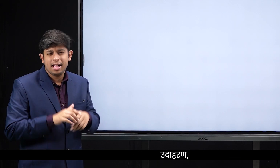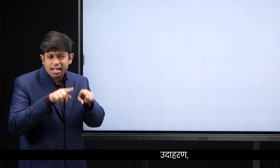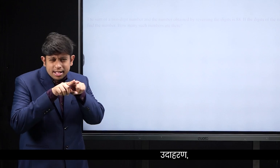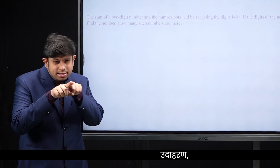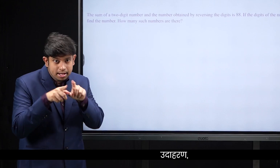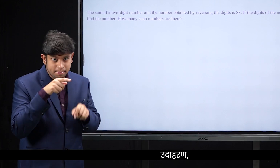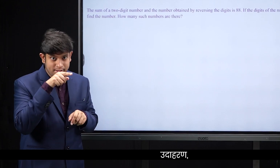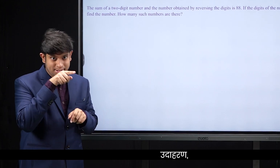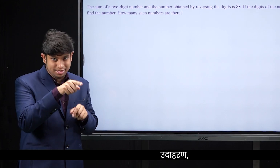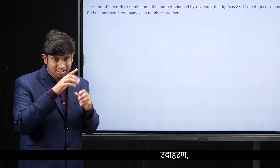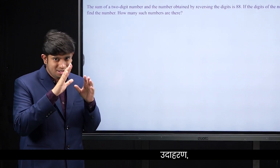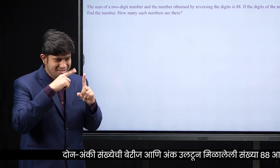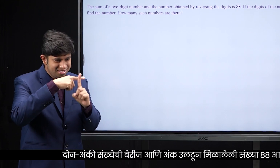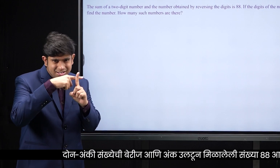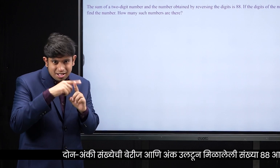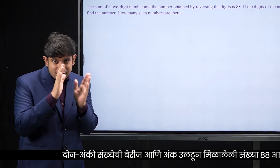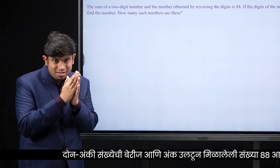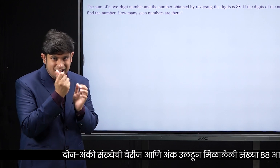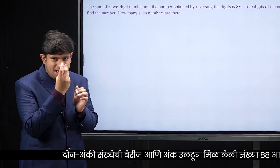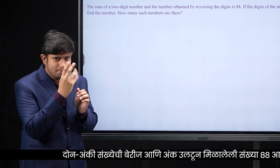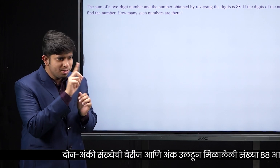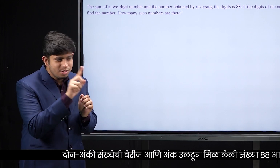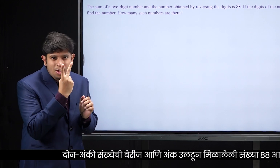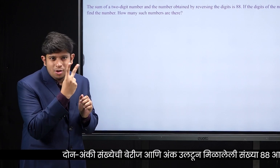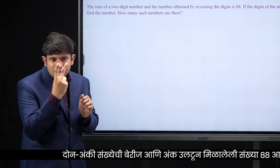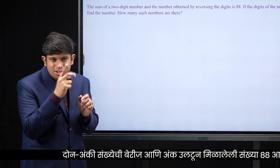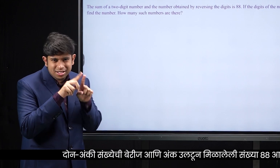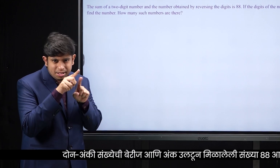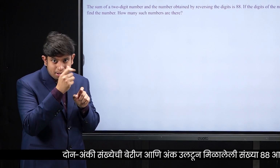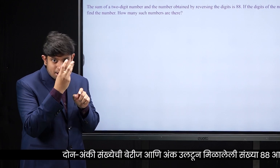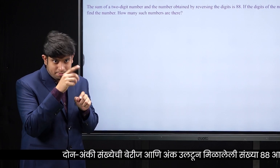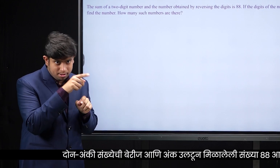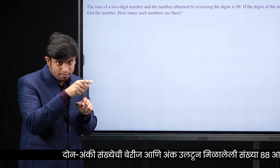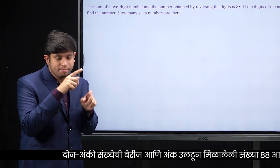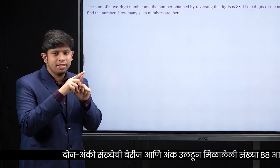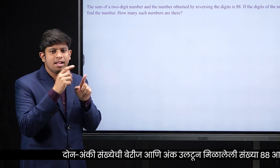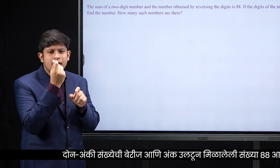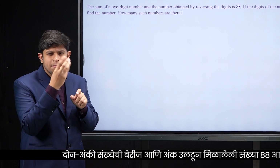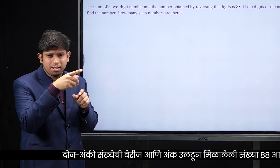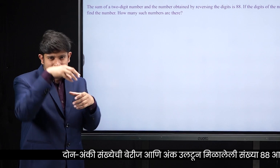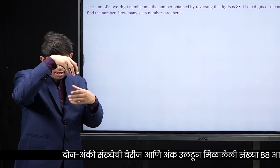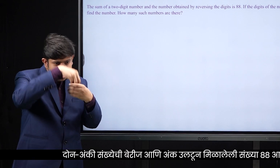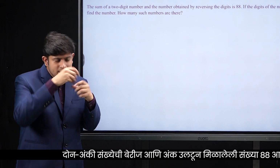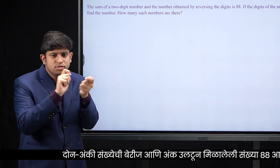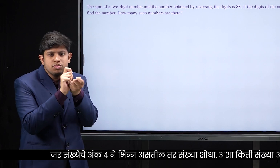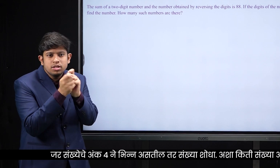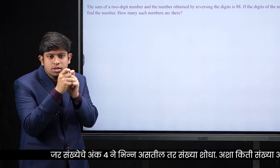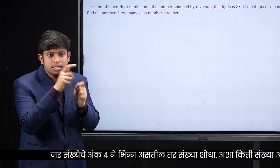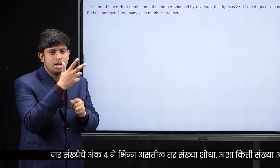उदाहरण 2 अंकी संख्येची बेरीज आणि अंक उलटून मिळालेली संख्या 88 आहे. जर संख्येचे